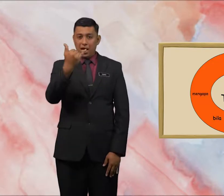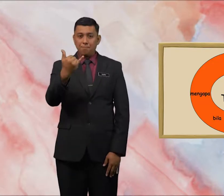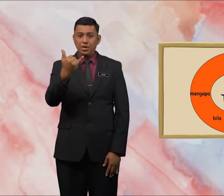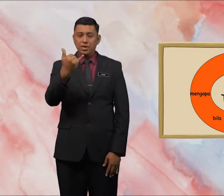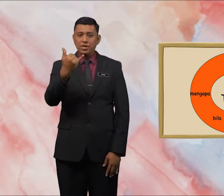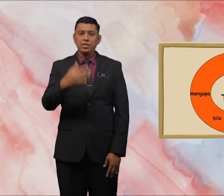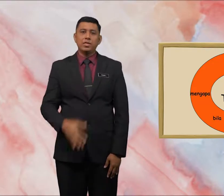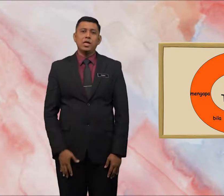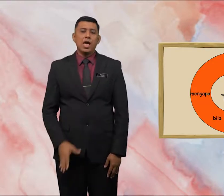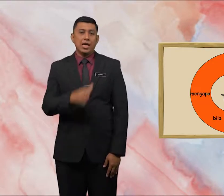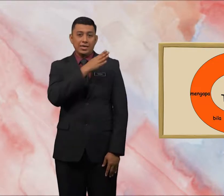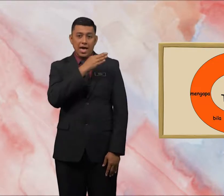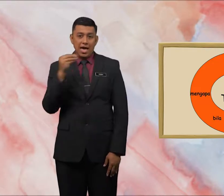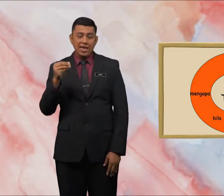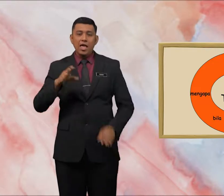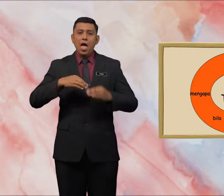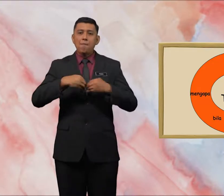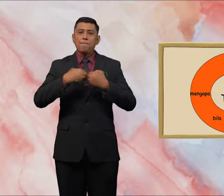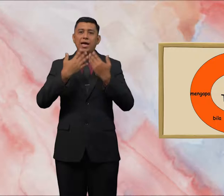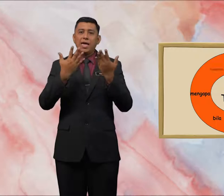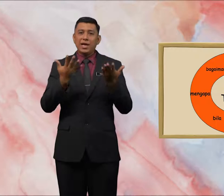mengapa dan bagaimana.